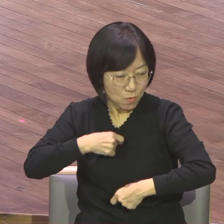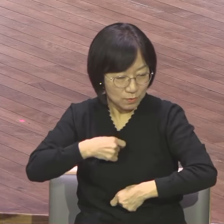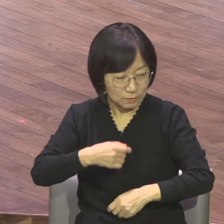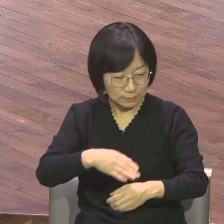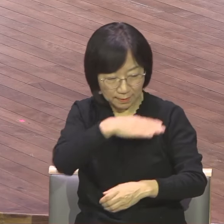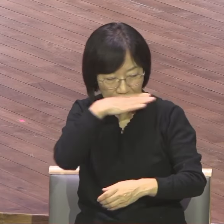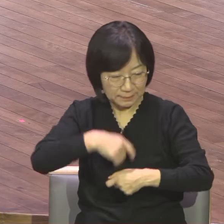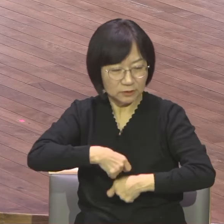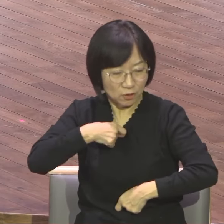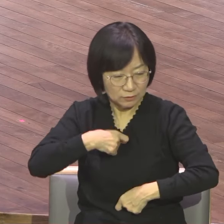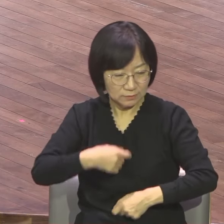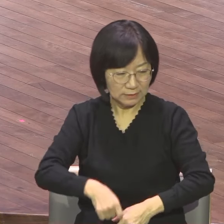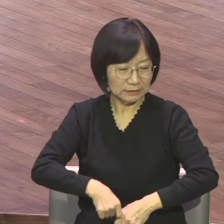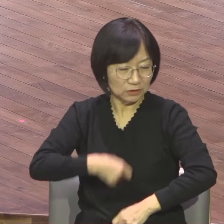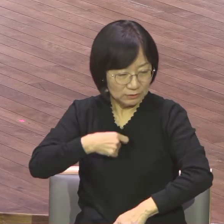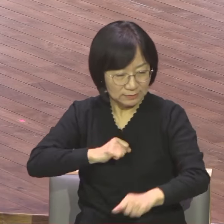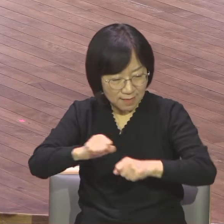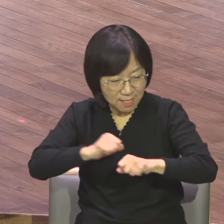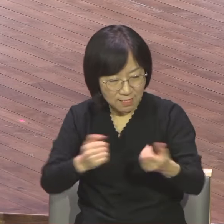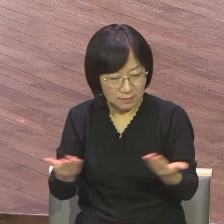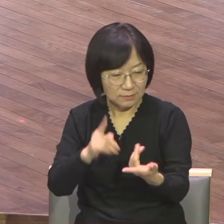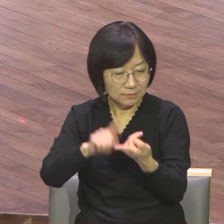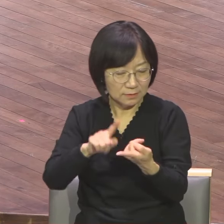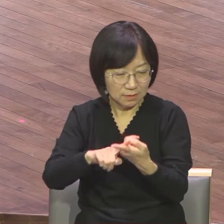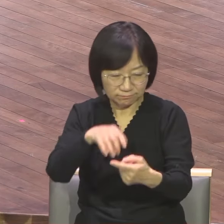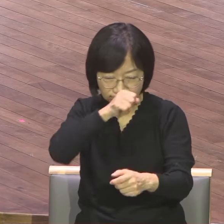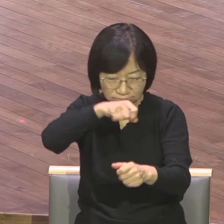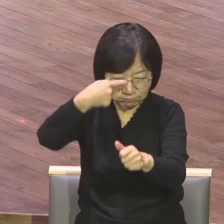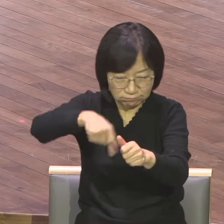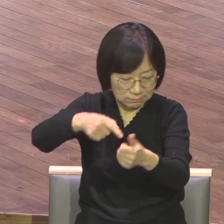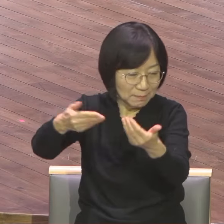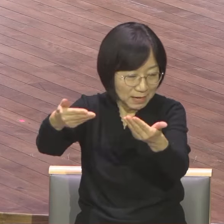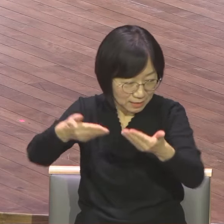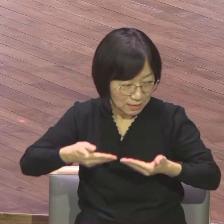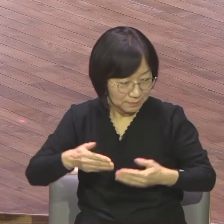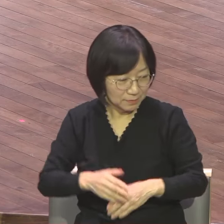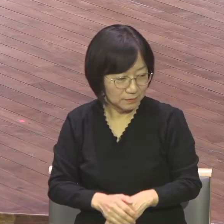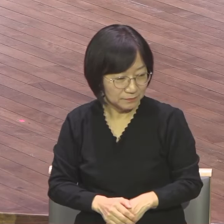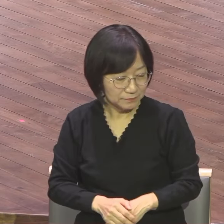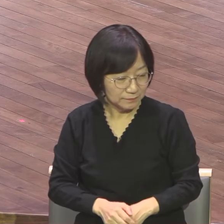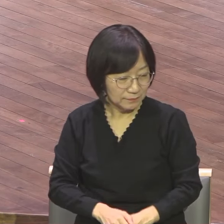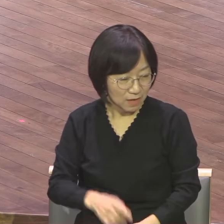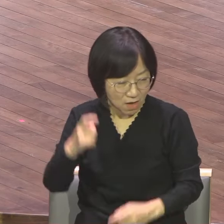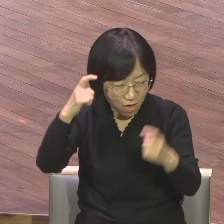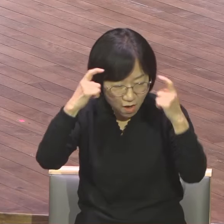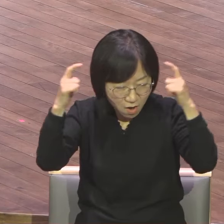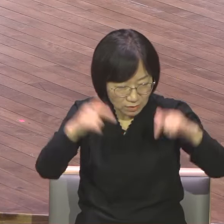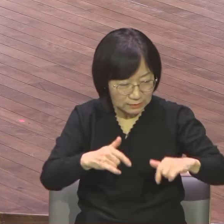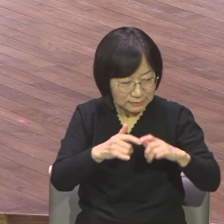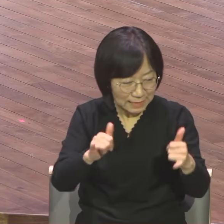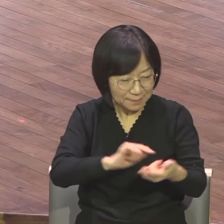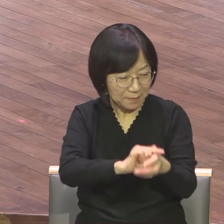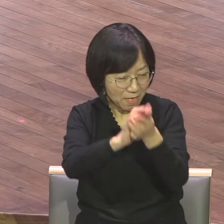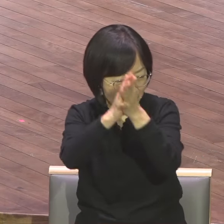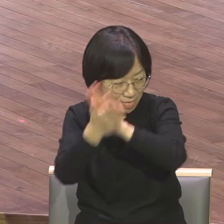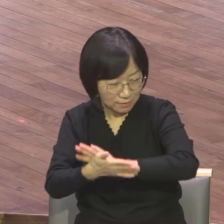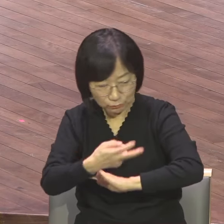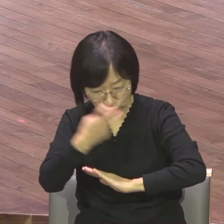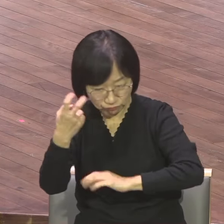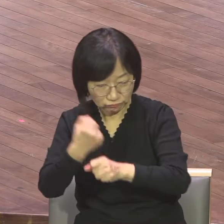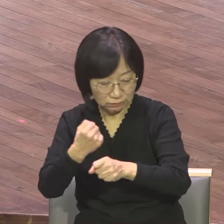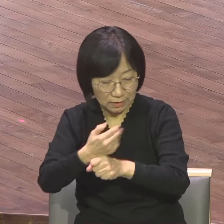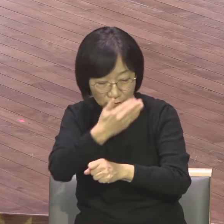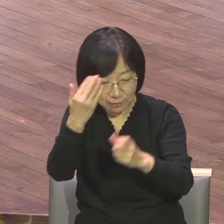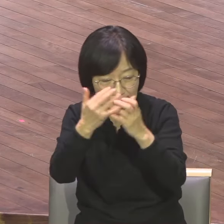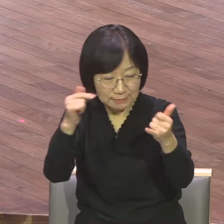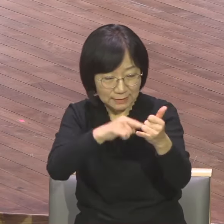지혜롭게 공의롭게 정의롭게 정직하게 행할 일에 대하여 훈계를 받게 하며 어리석은 자를 슬기롭게